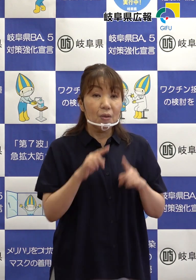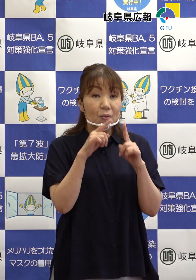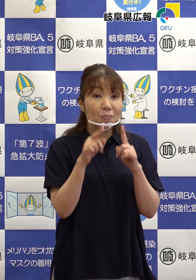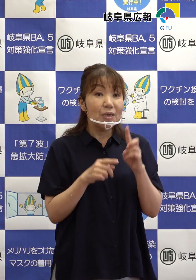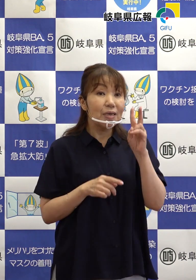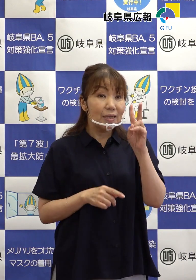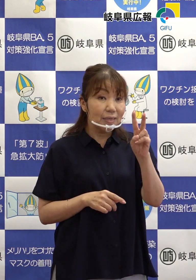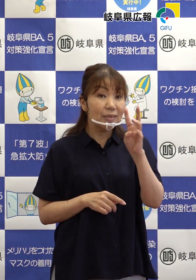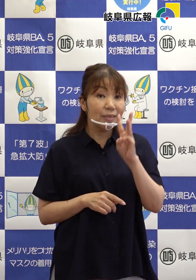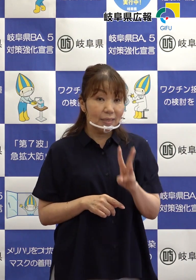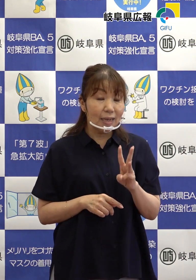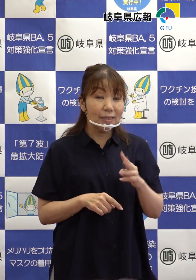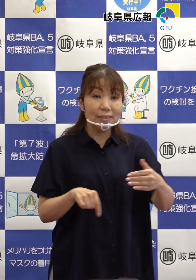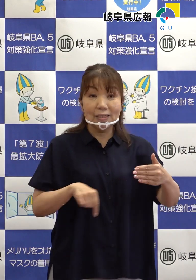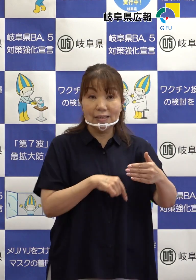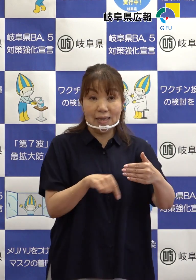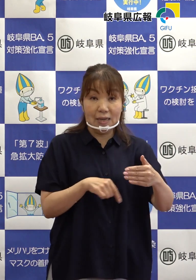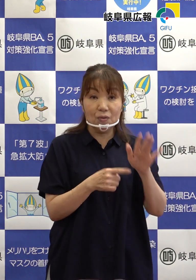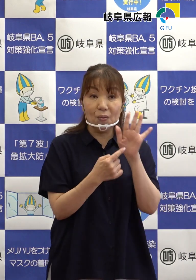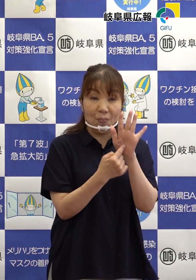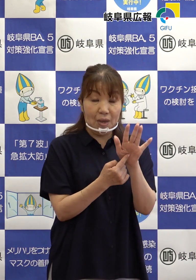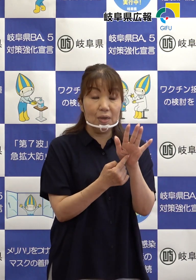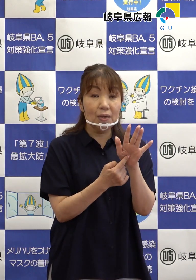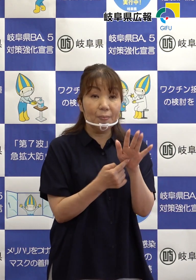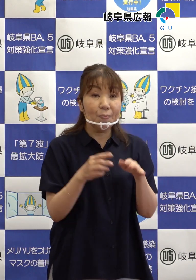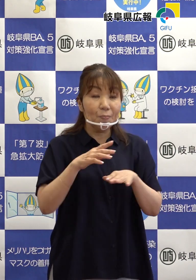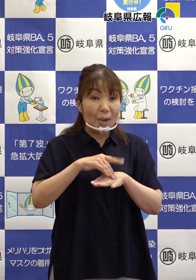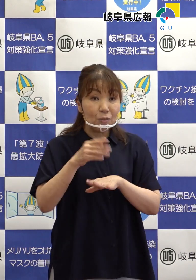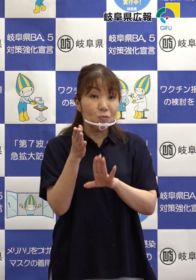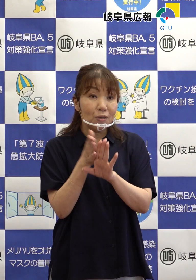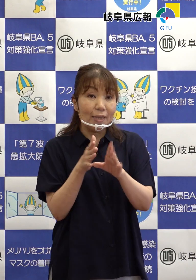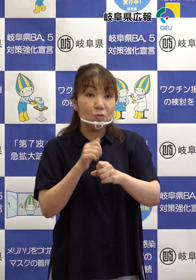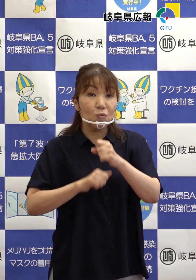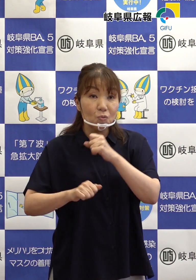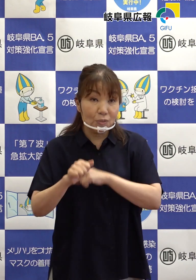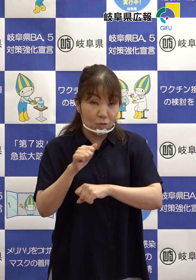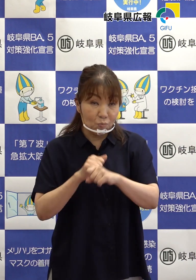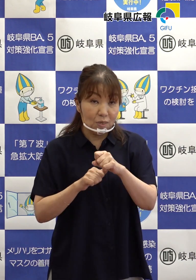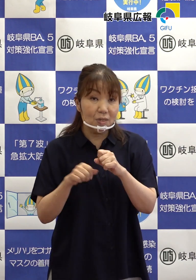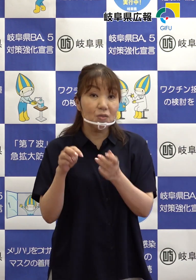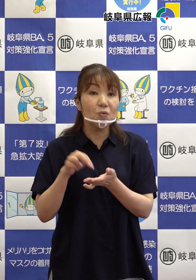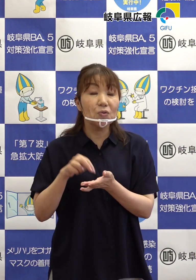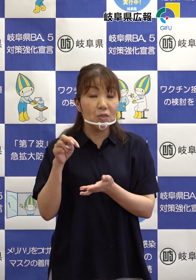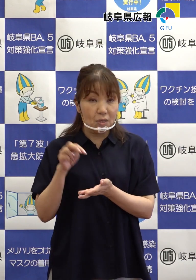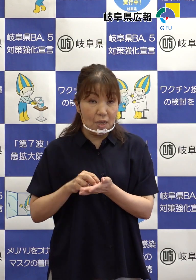三平氏に概略ございますがまずあの県の取り組みとしては